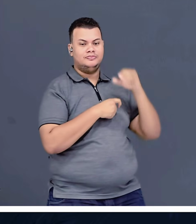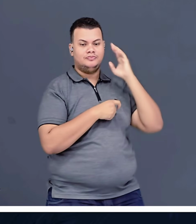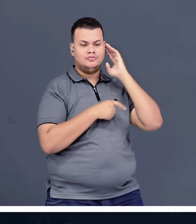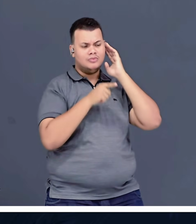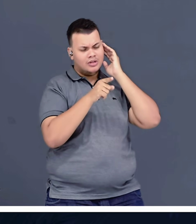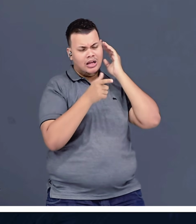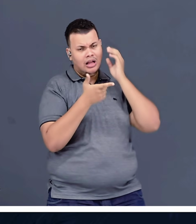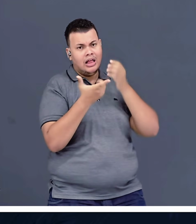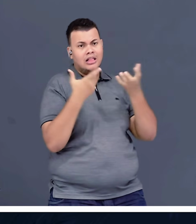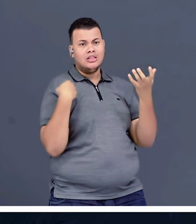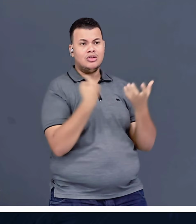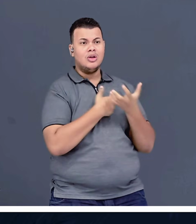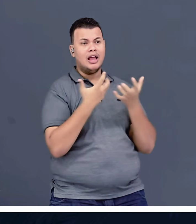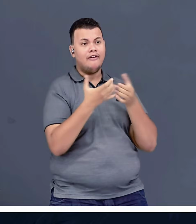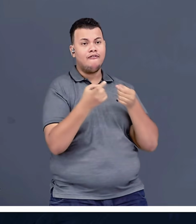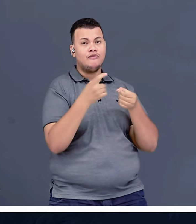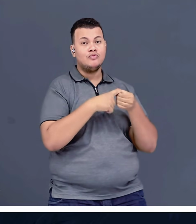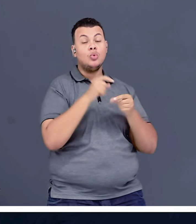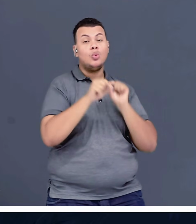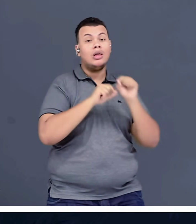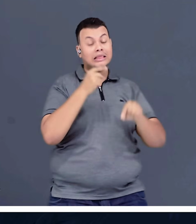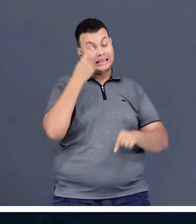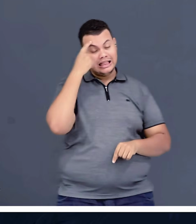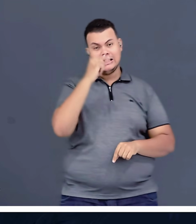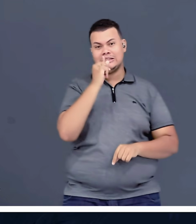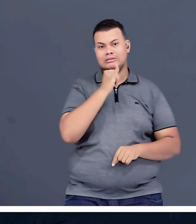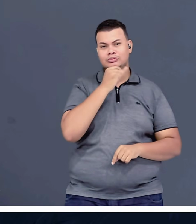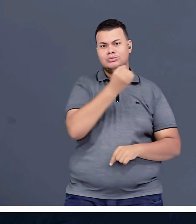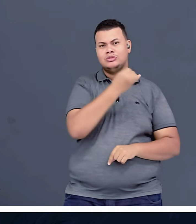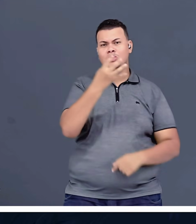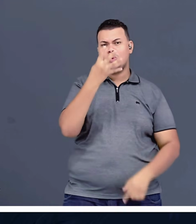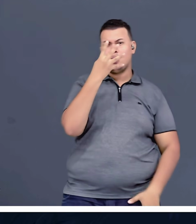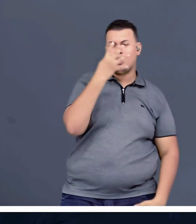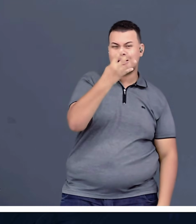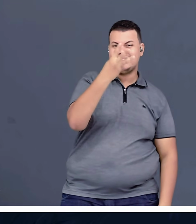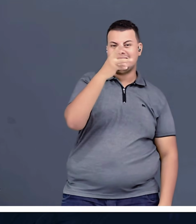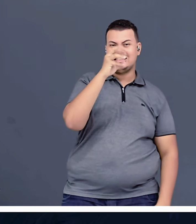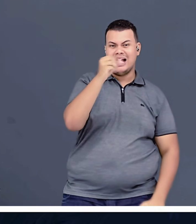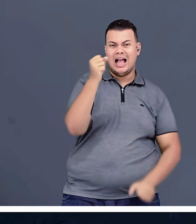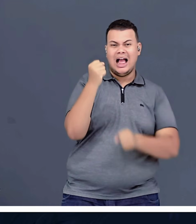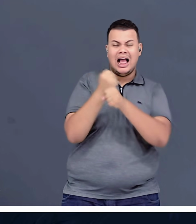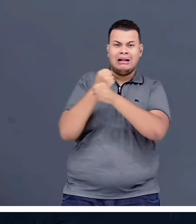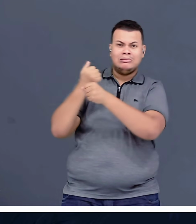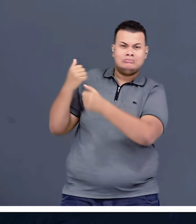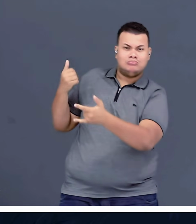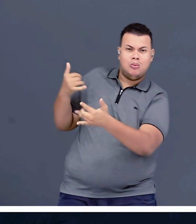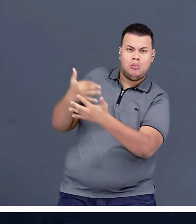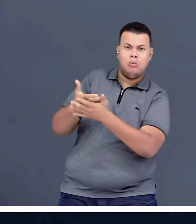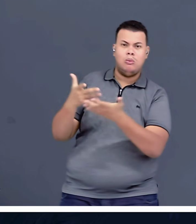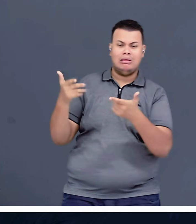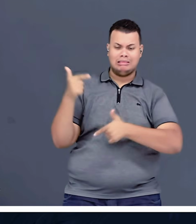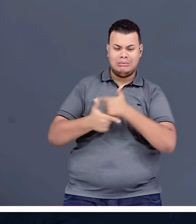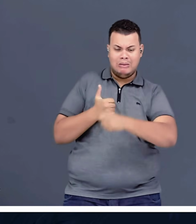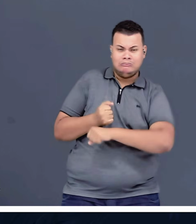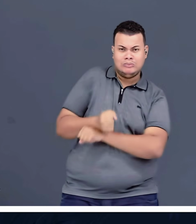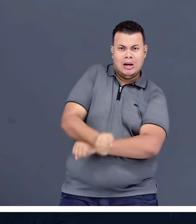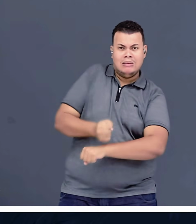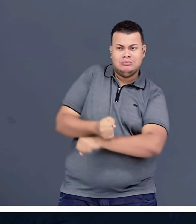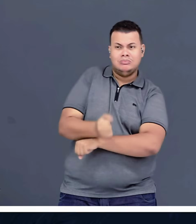Deixa a gente voltar. A ideia, gente, era essa. Imagina, 430 anos debaixo do chicote do faraó. A ideia agora era